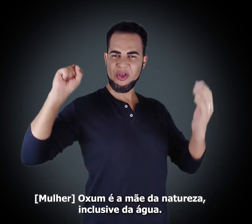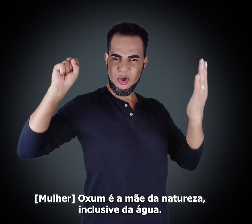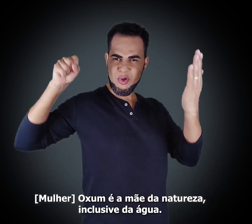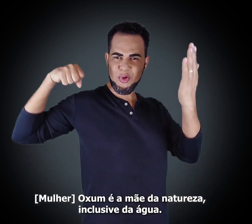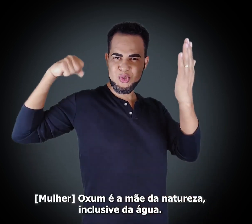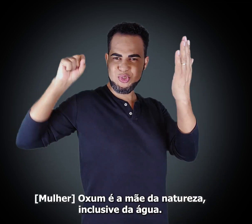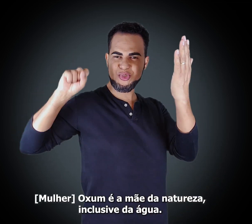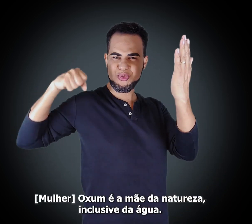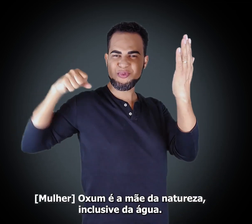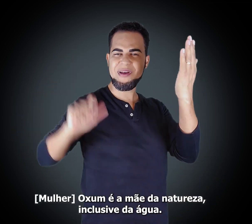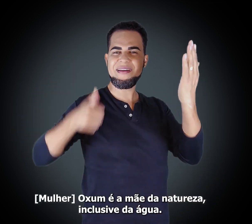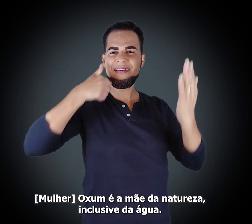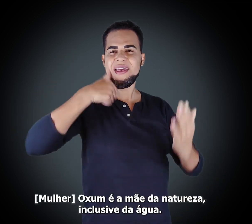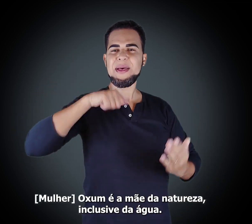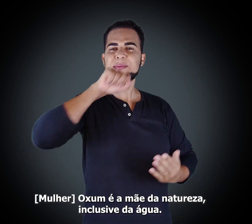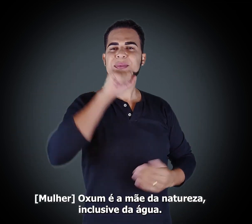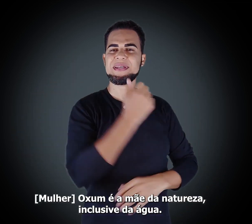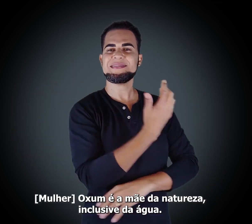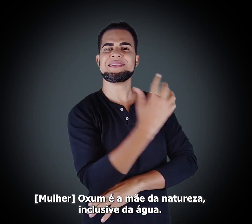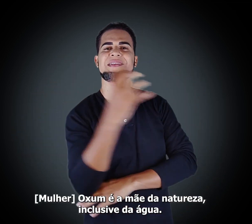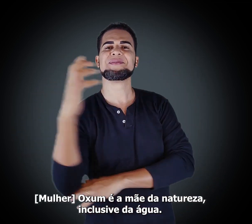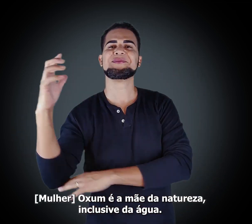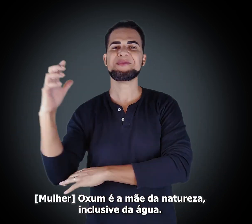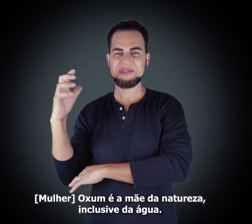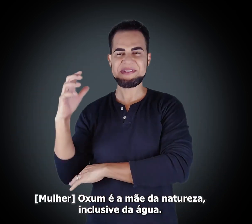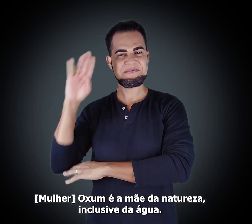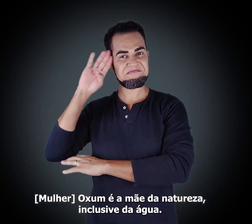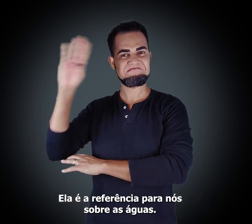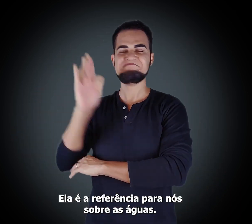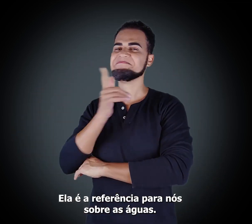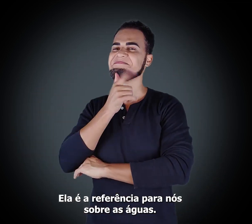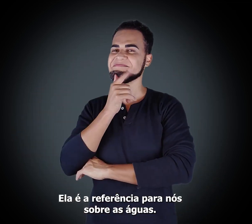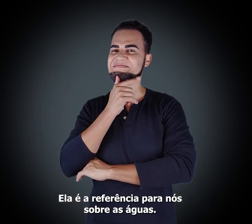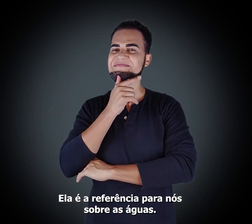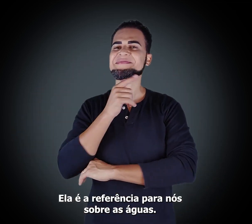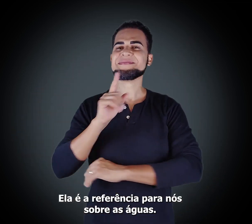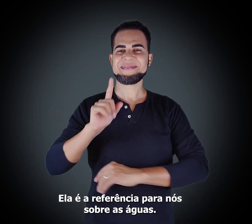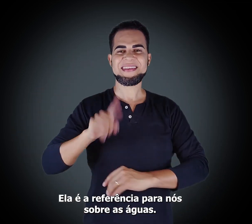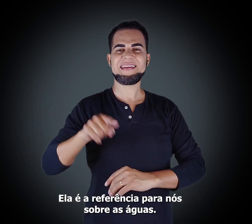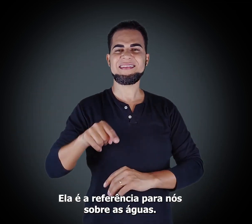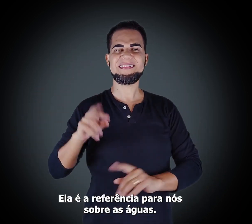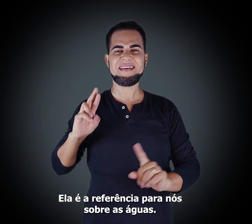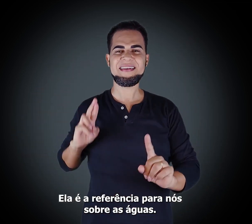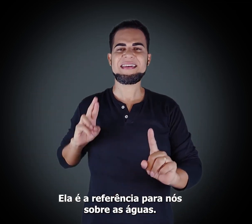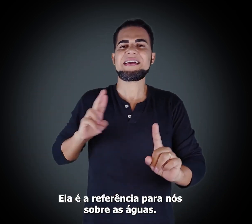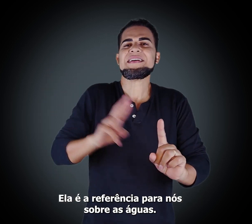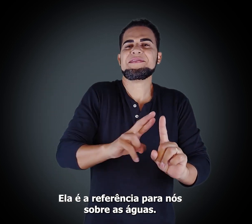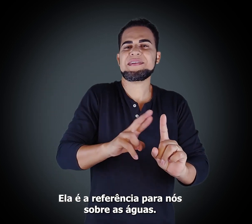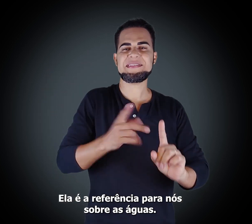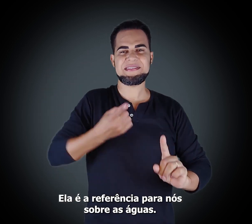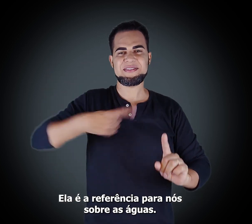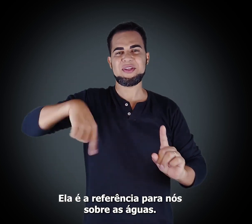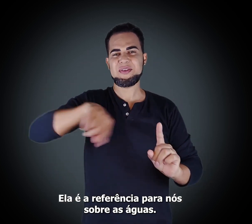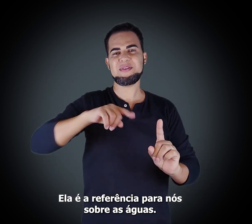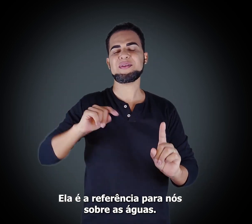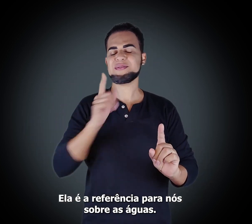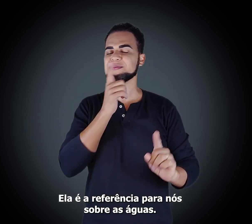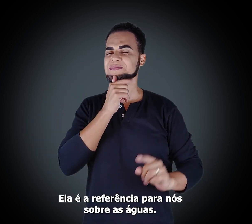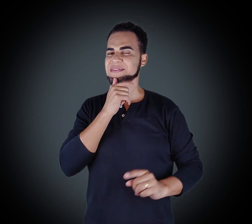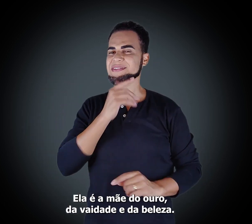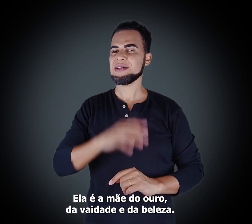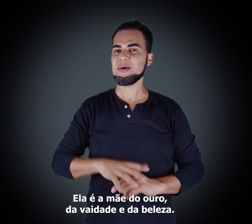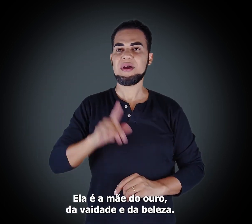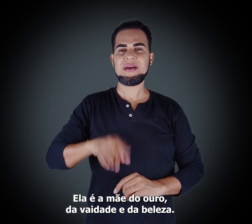Oxum, ela é a mãe da natureza, né? Inclusive da água. Ela é a referência para nós sobre as águas,